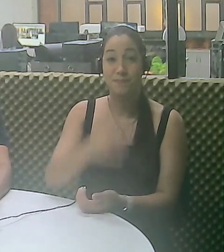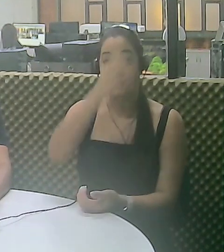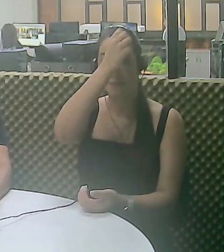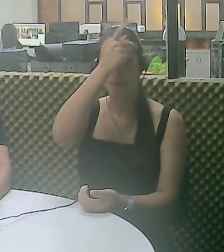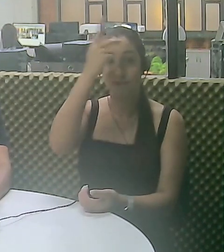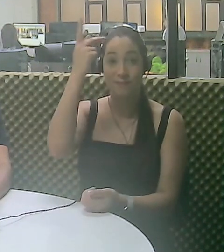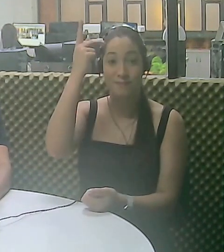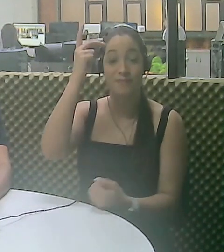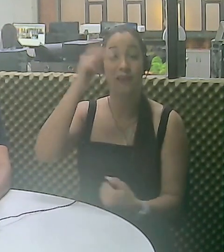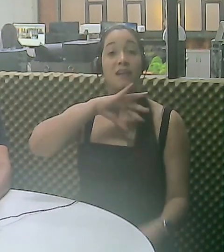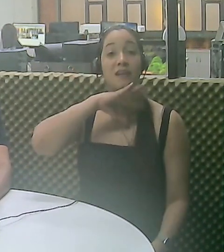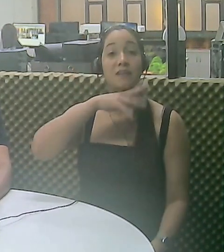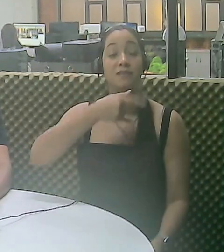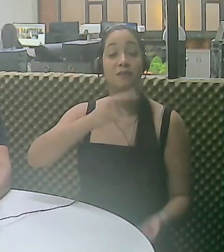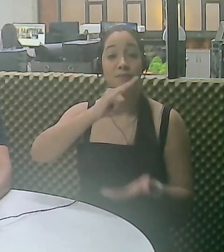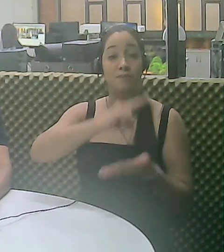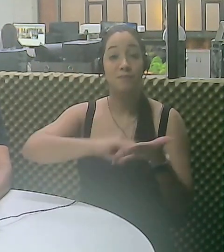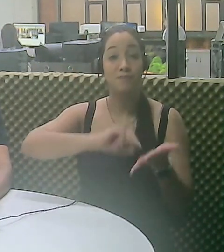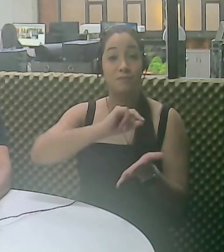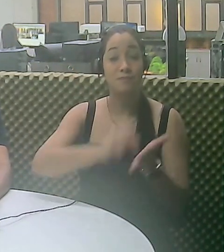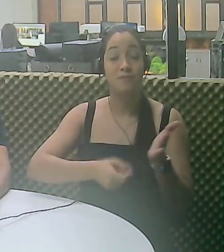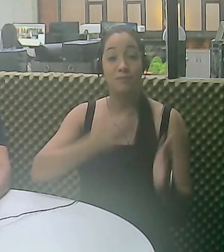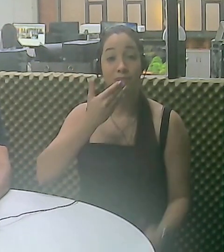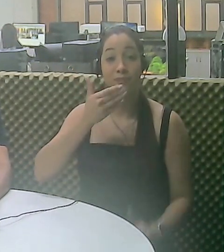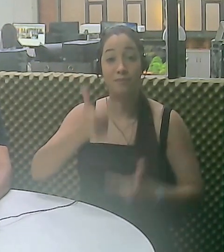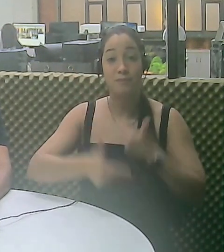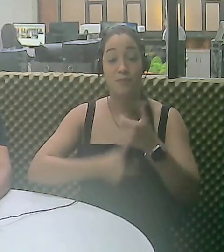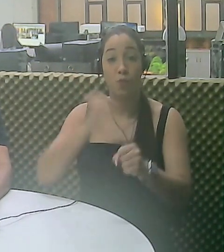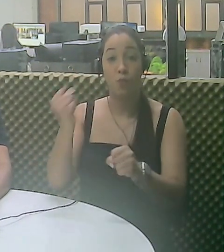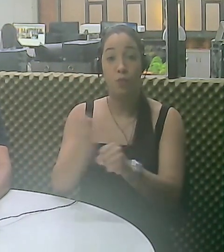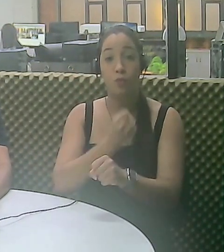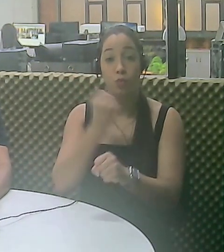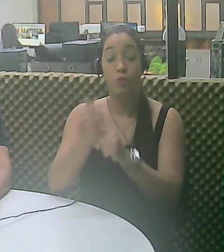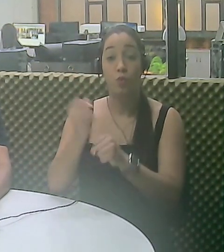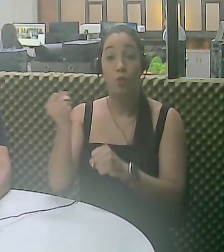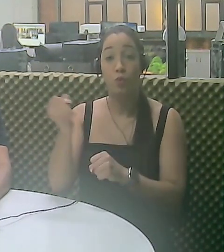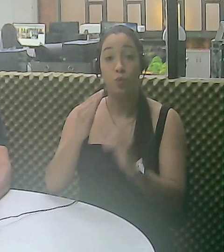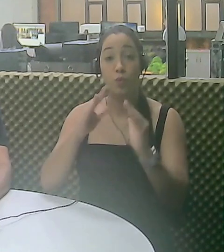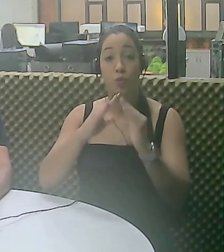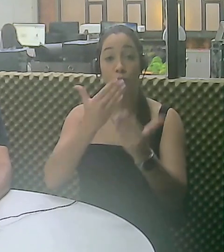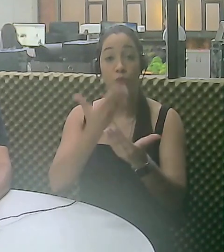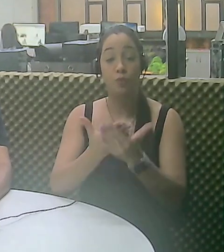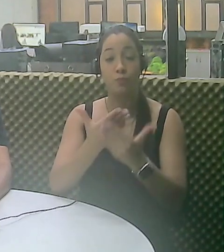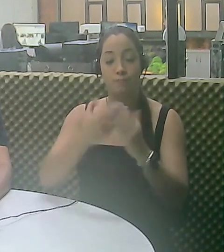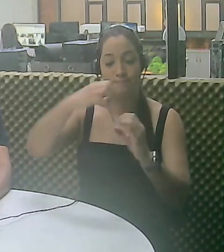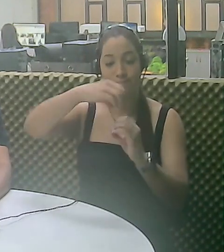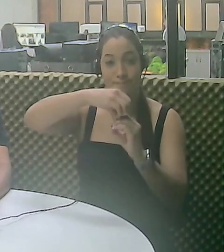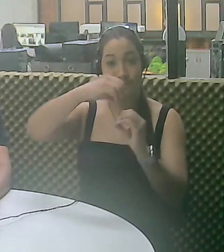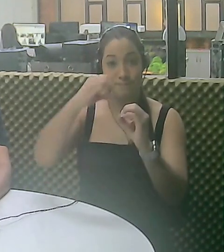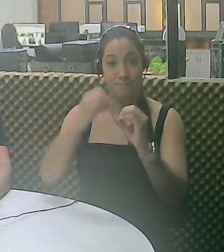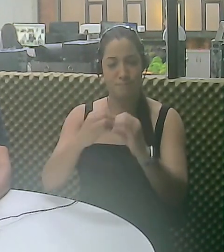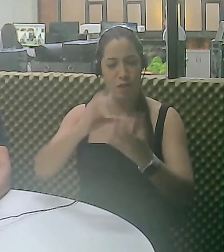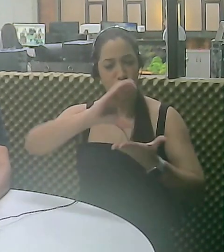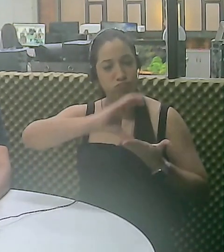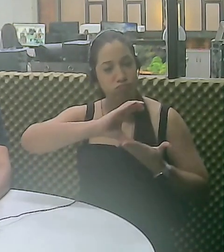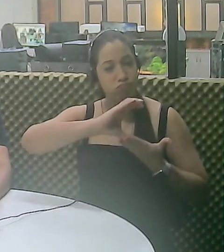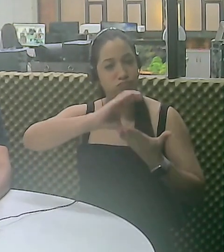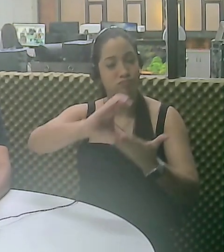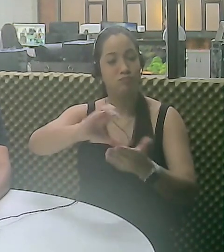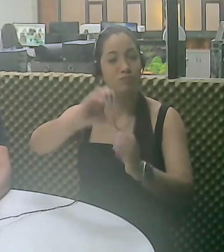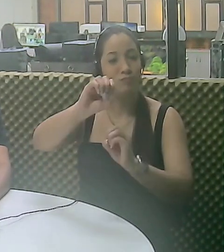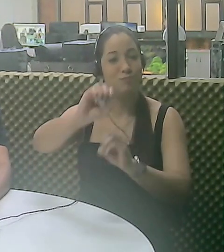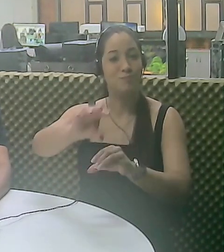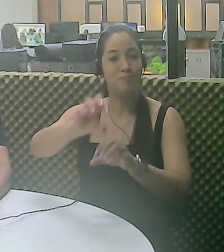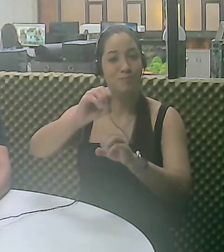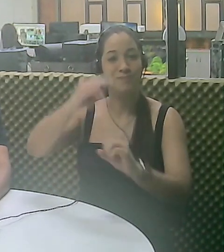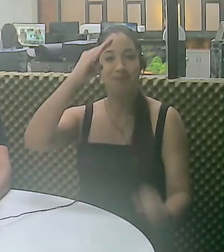Prefeito Odelmo Leão assina ordem de serviço para a construção de nova escola no bairro Shopping Park. O investimento no setor de educação é